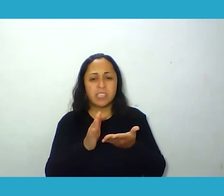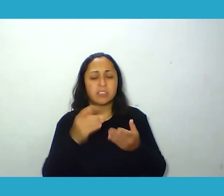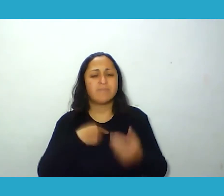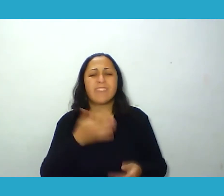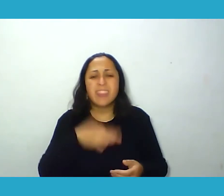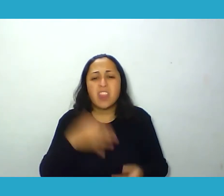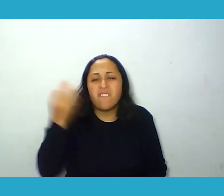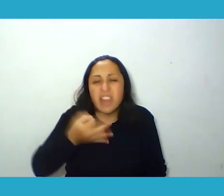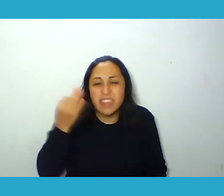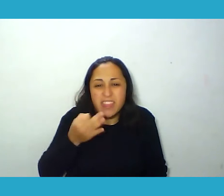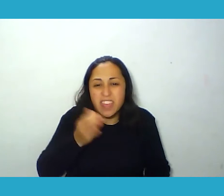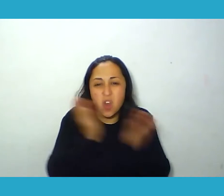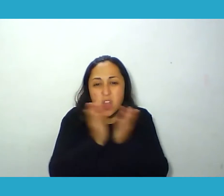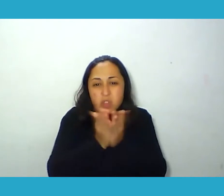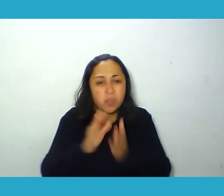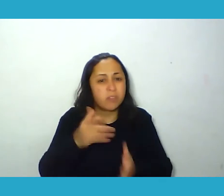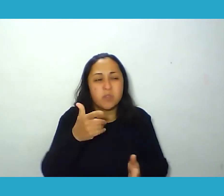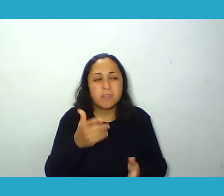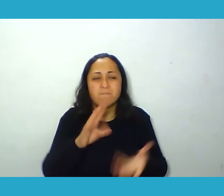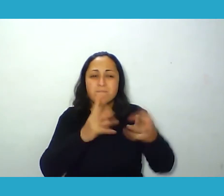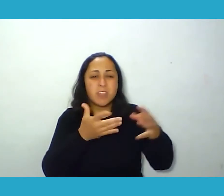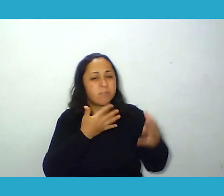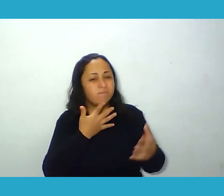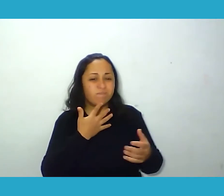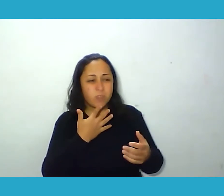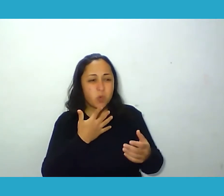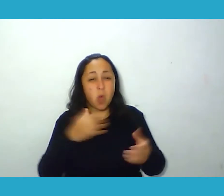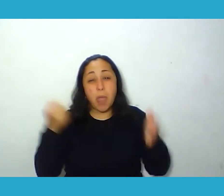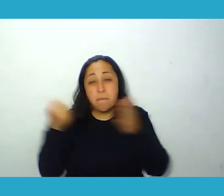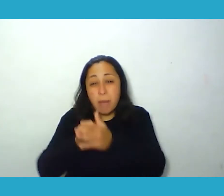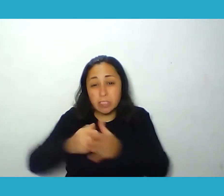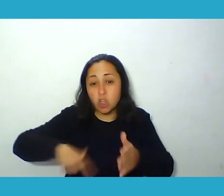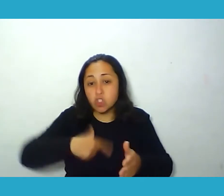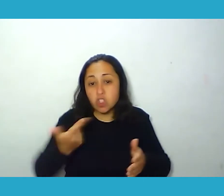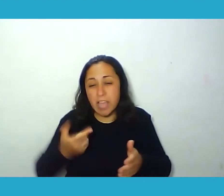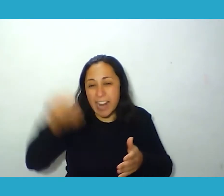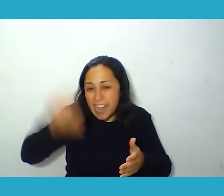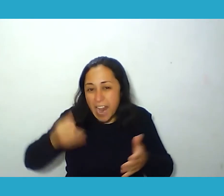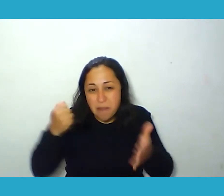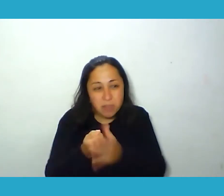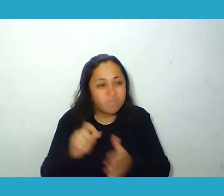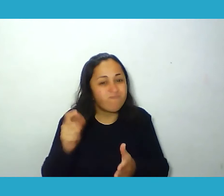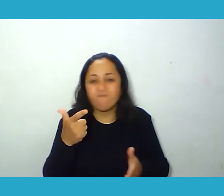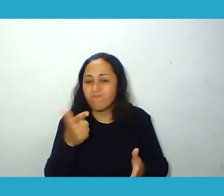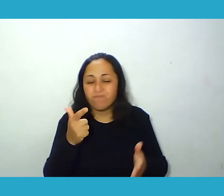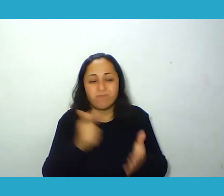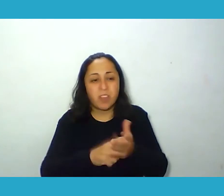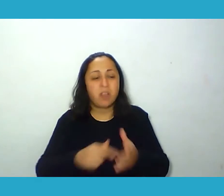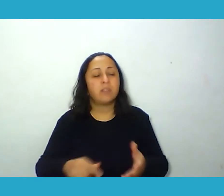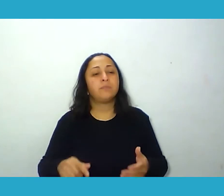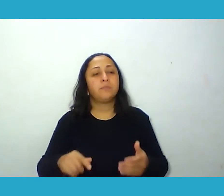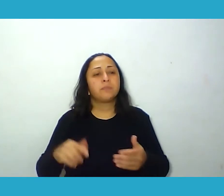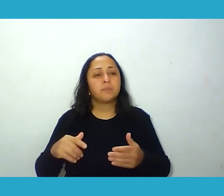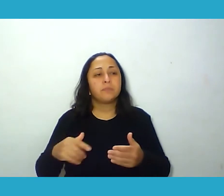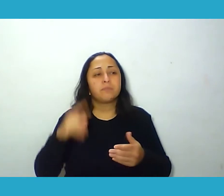Entiende que no hay un verdadero estudio porque tiene una metodología dudosa, no mide el impacto social y real del territorio en el momento de la obra y en forma